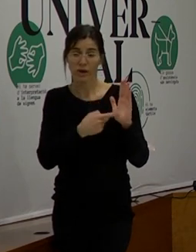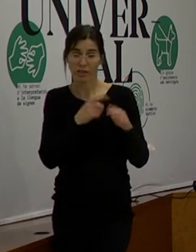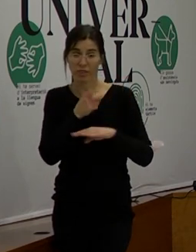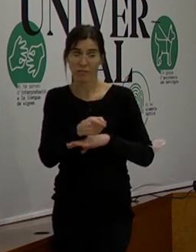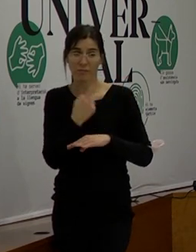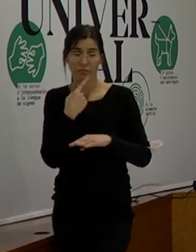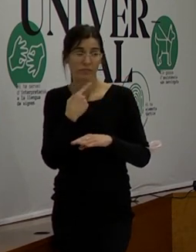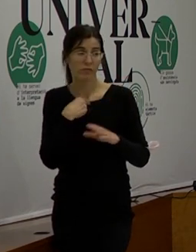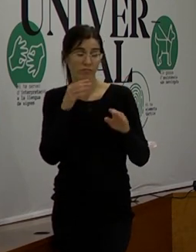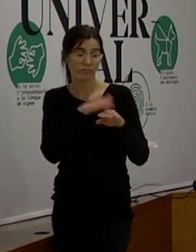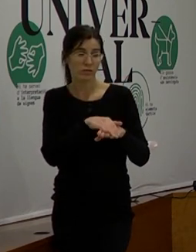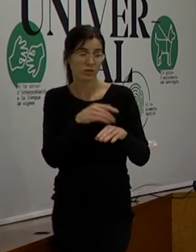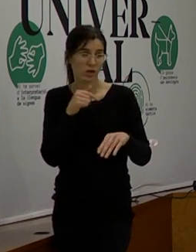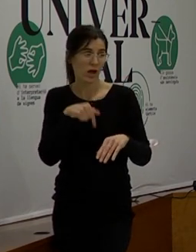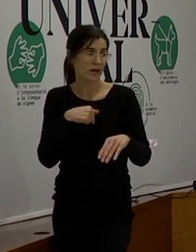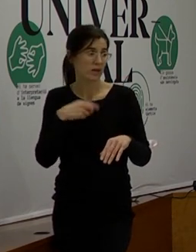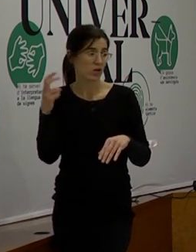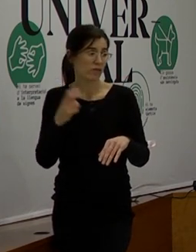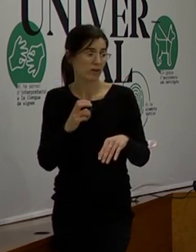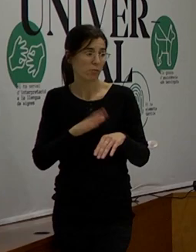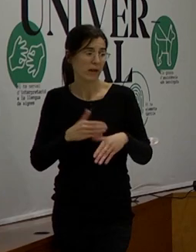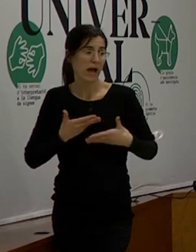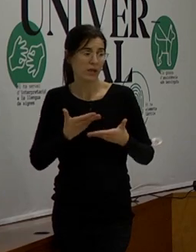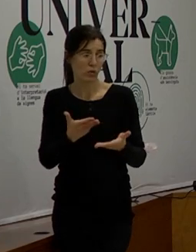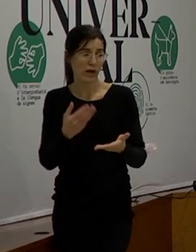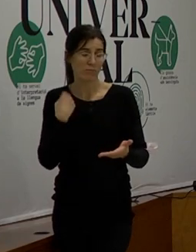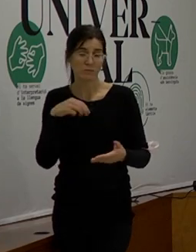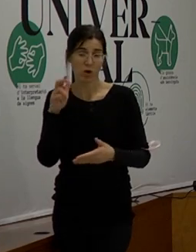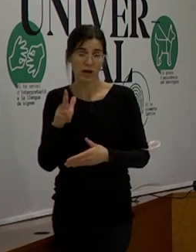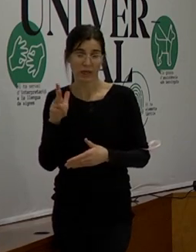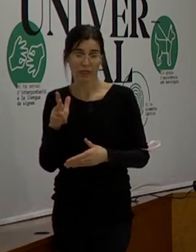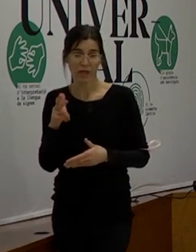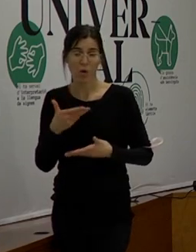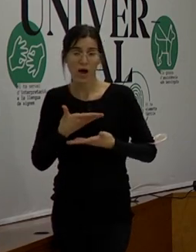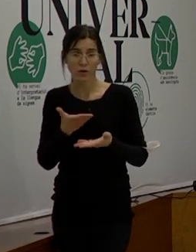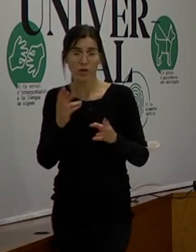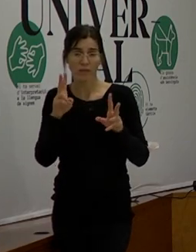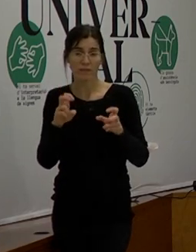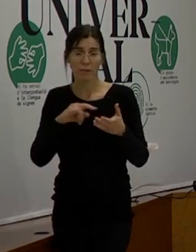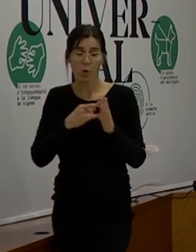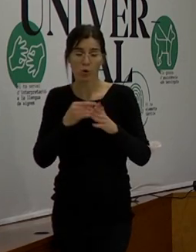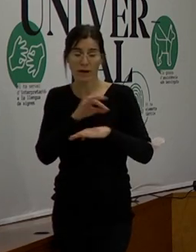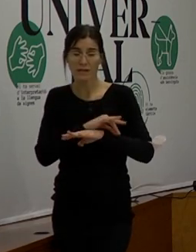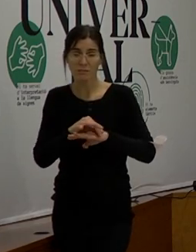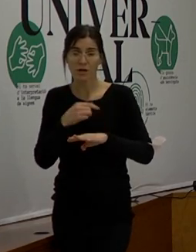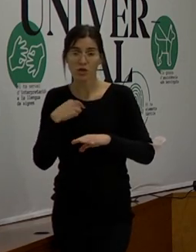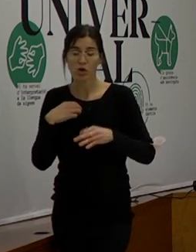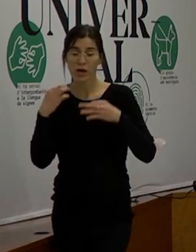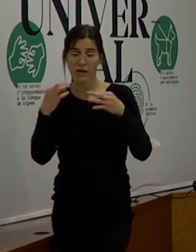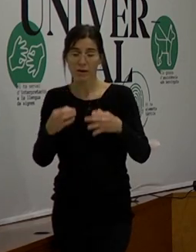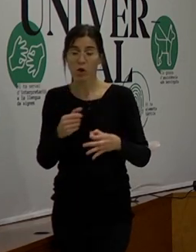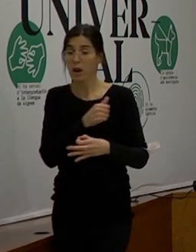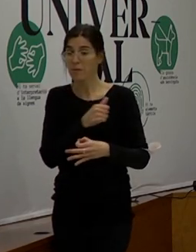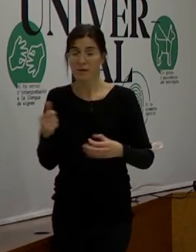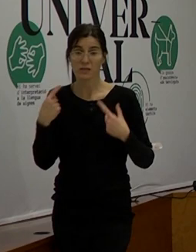consideri, jo aquí, escolta, jo he vingut a ajudar a que Cardedeu amb temes d'urbanisme, jo he arribat i la primera